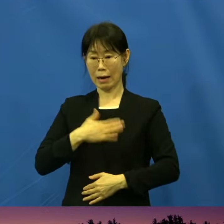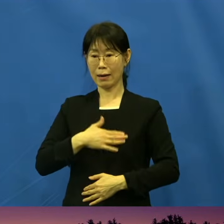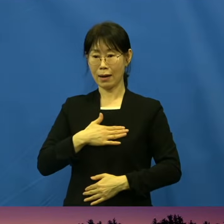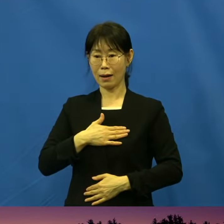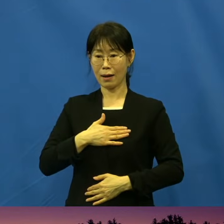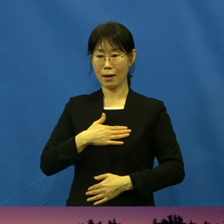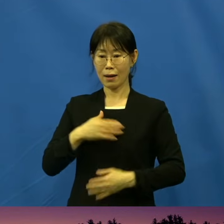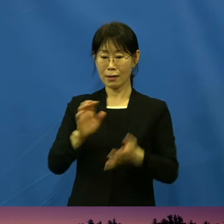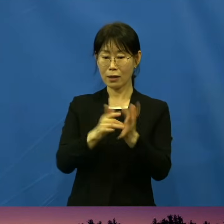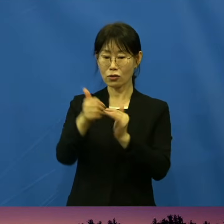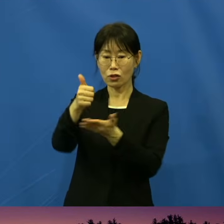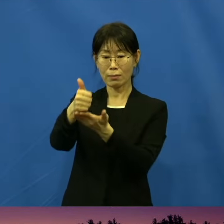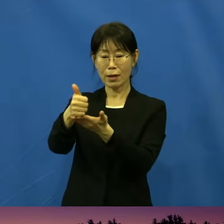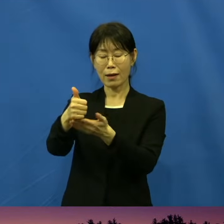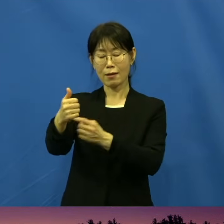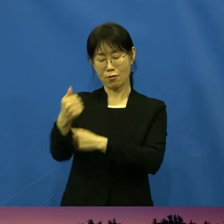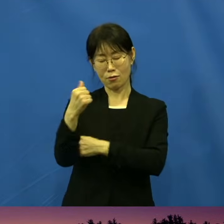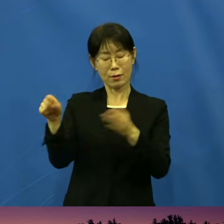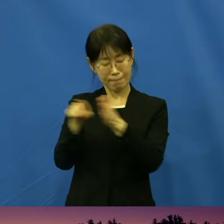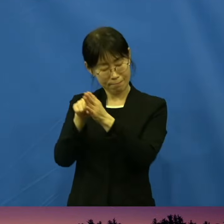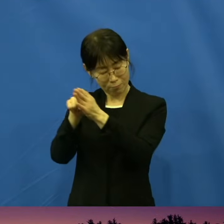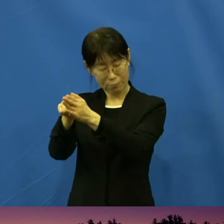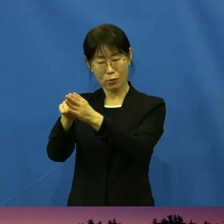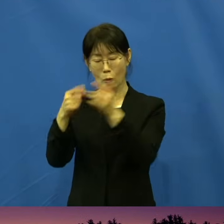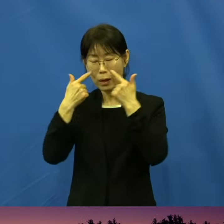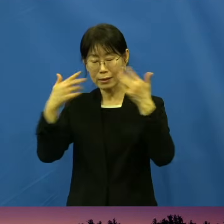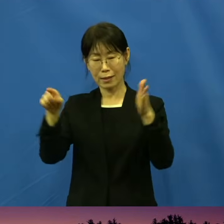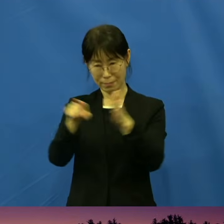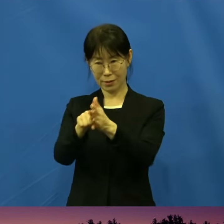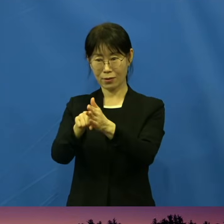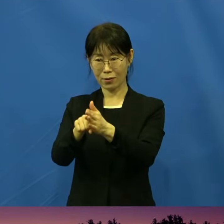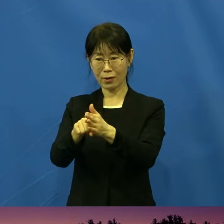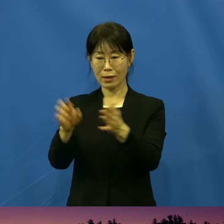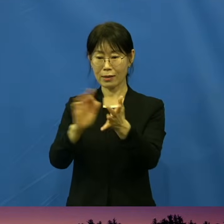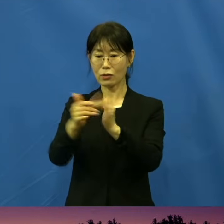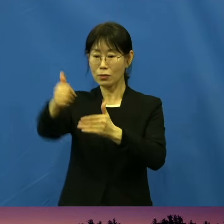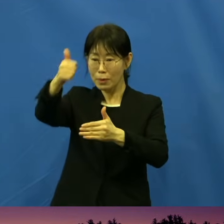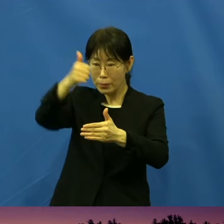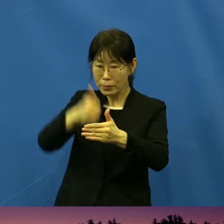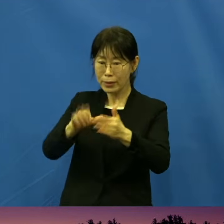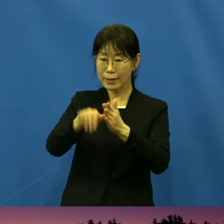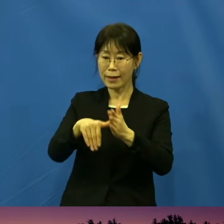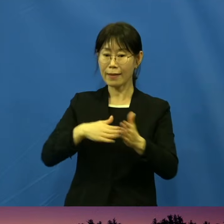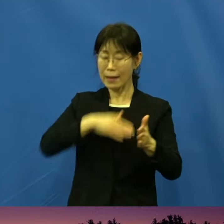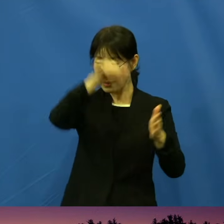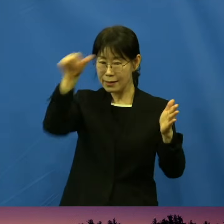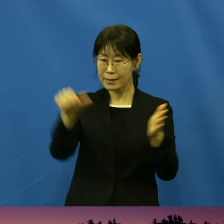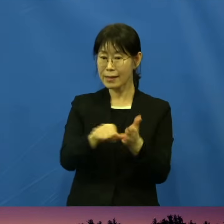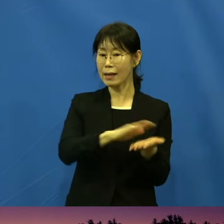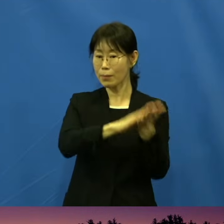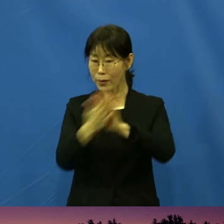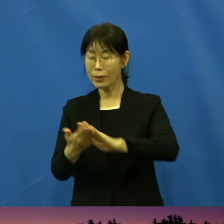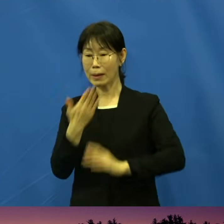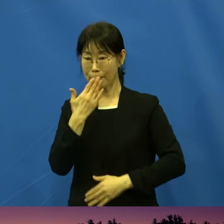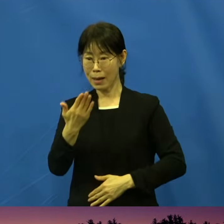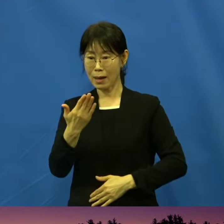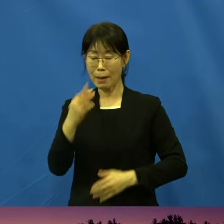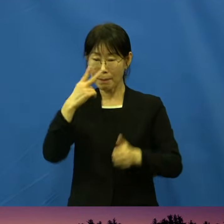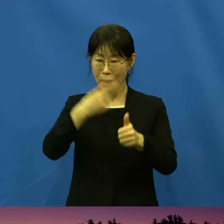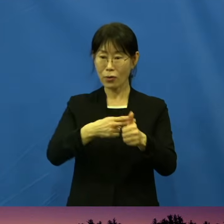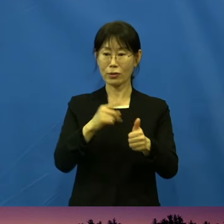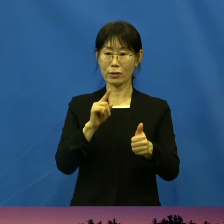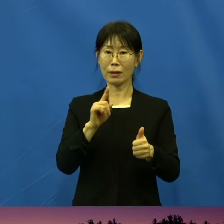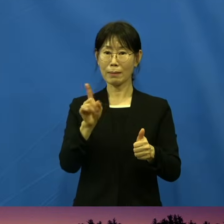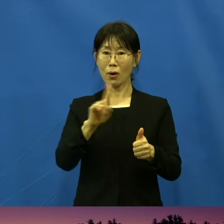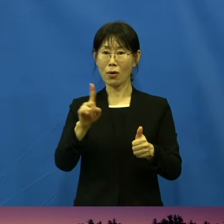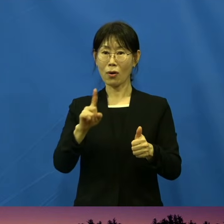신뢰했습니다. 내 안에 어떤 능력이 작동되고 있는 걸 알면 삶이 달라져요. 바울은 내게 능력 주시는 자 안에서 내가 모든